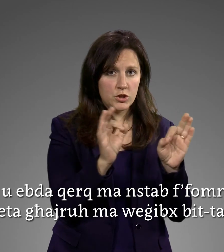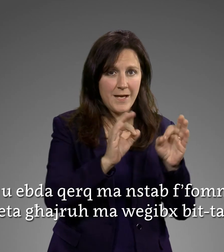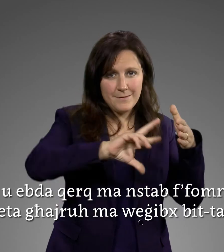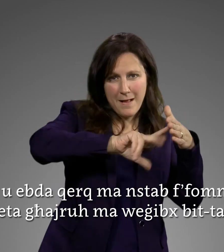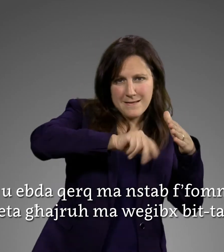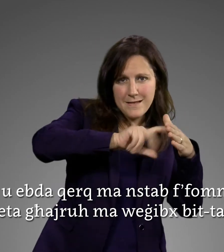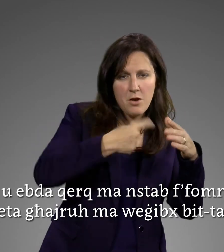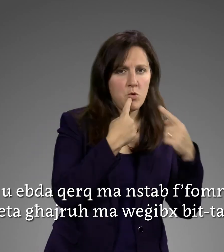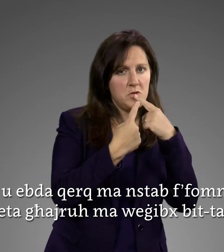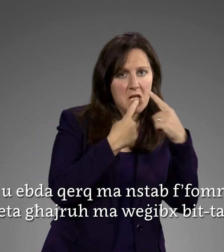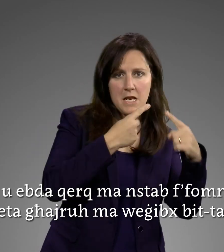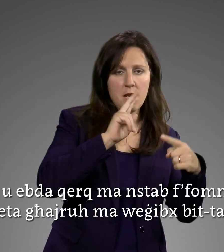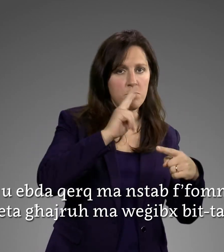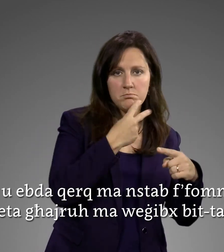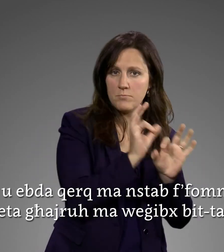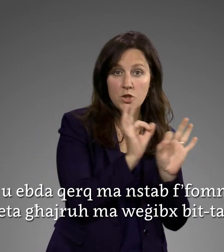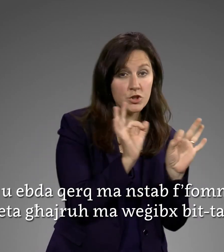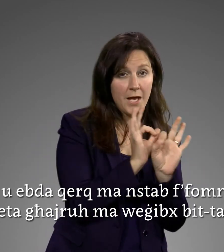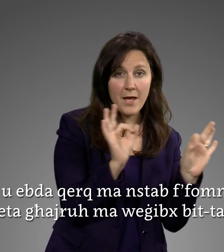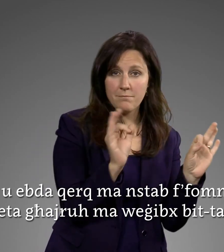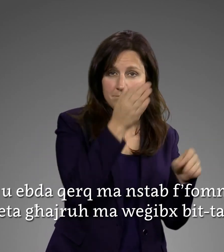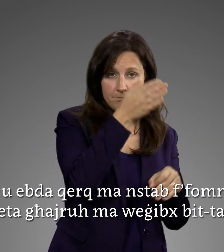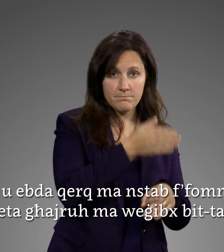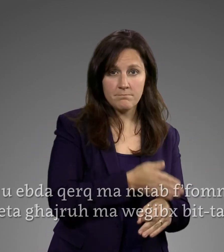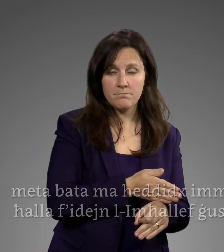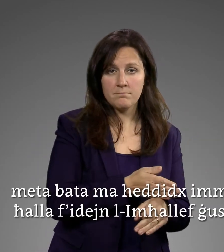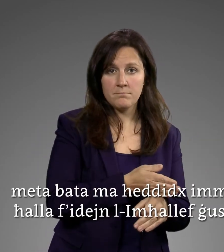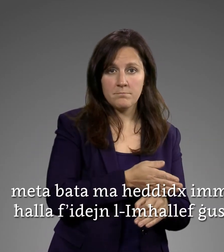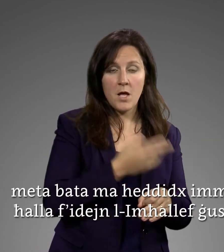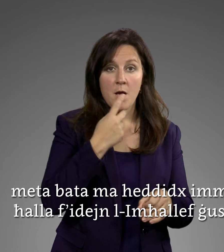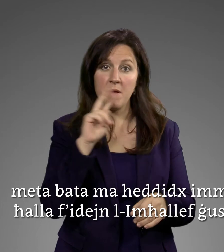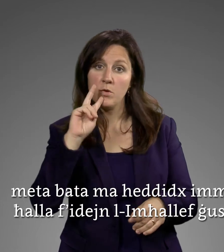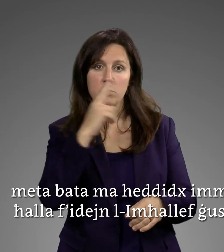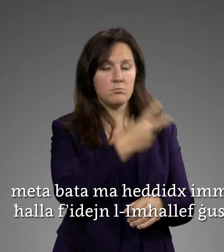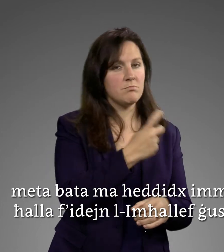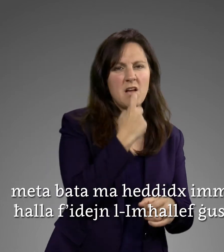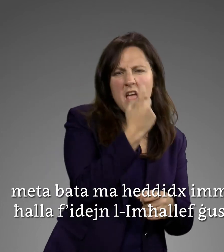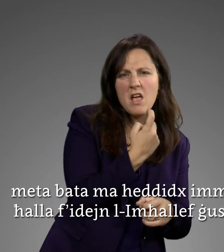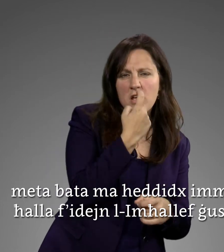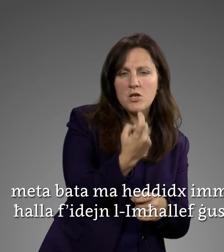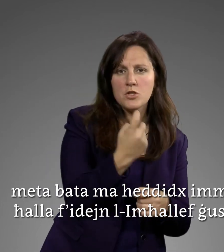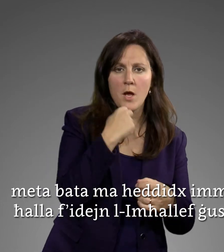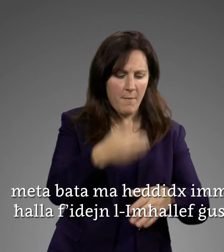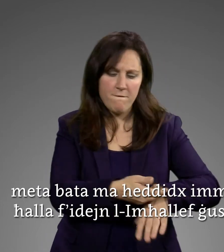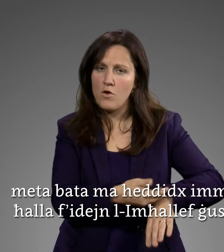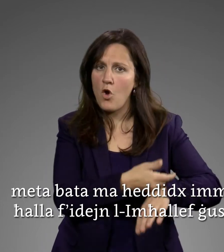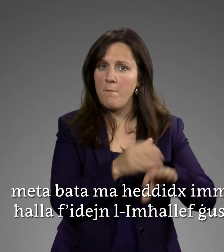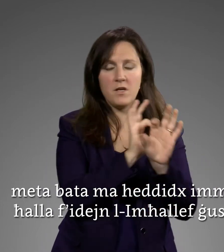fommu. Meta jruh ma weġibx bit-tajjir, meta bata ma jeddiċ imma ħalla f'idejn